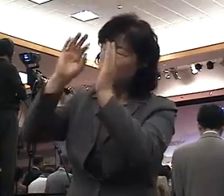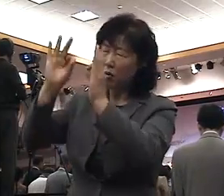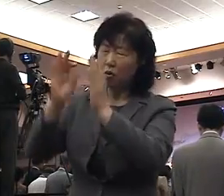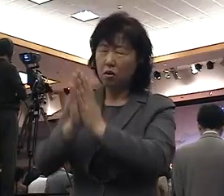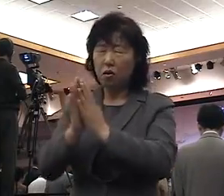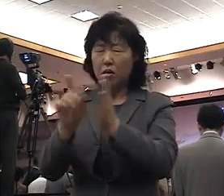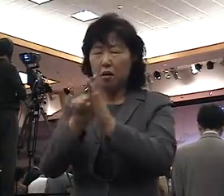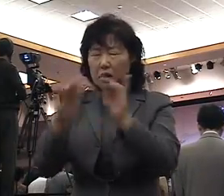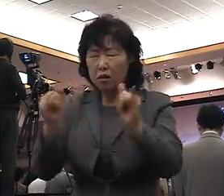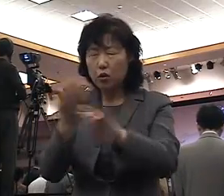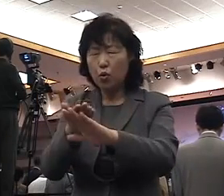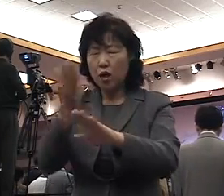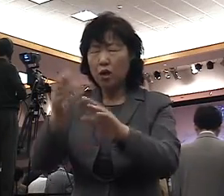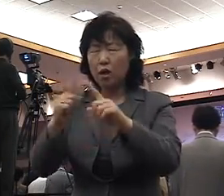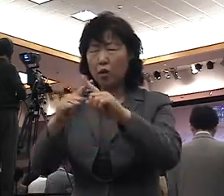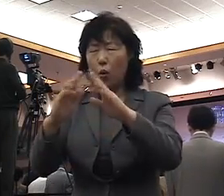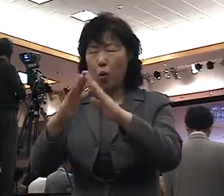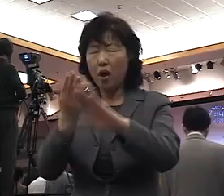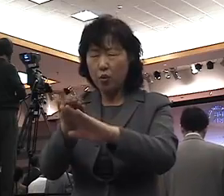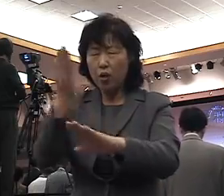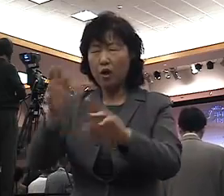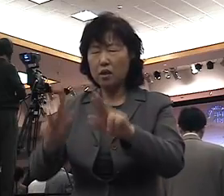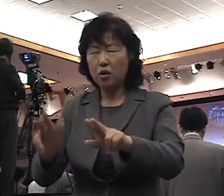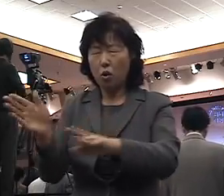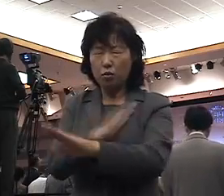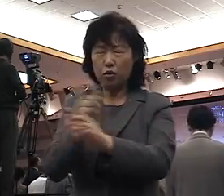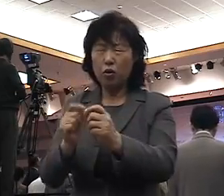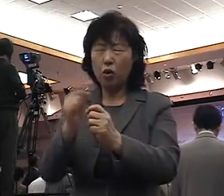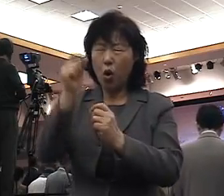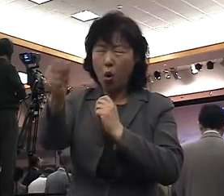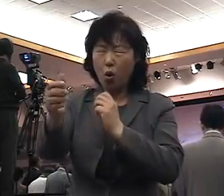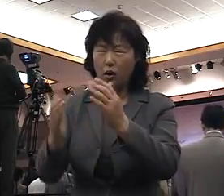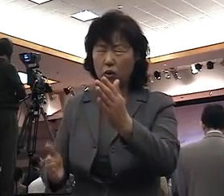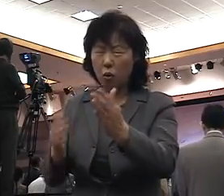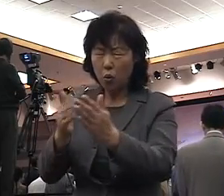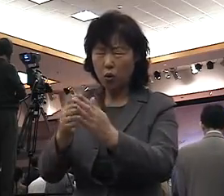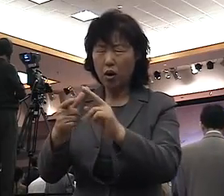위해 주님의 교회 위에 이제로부터